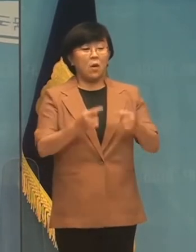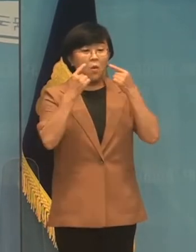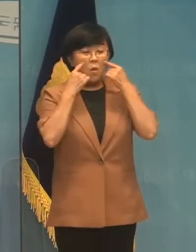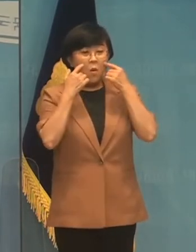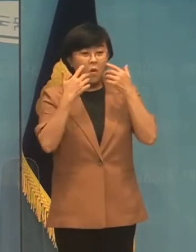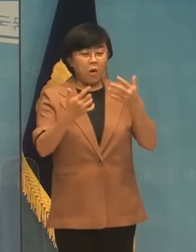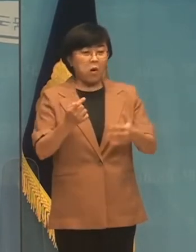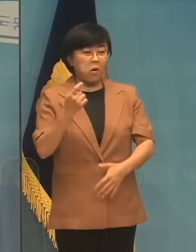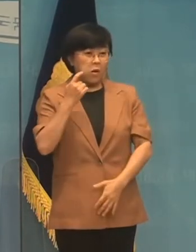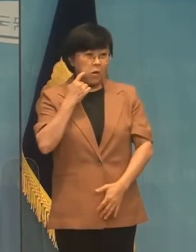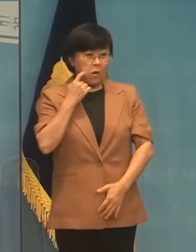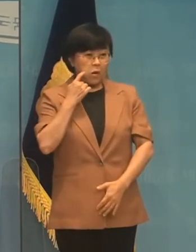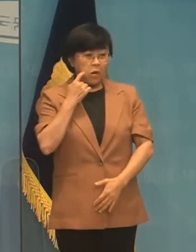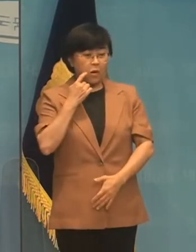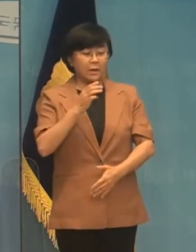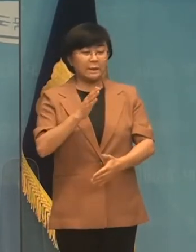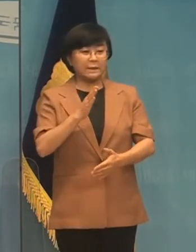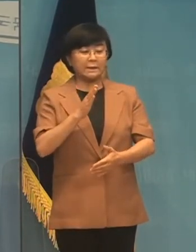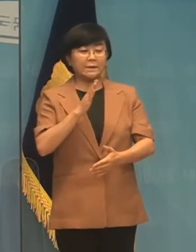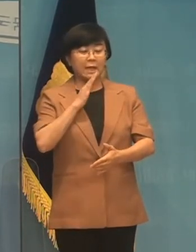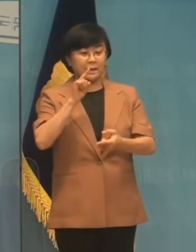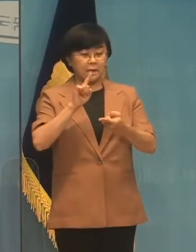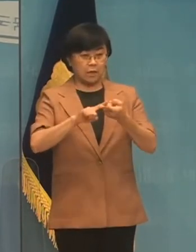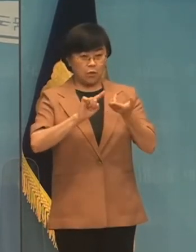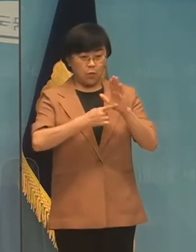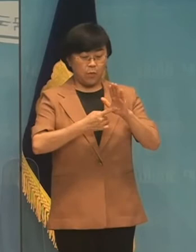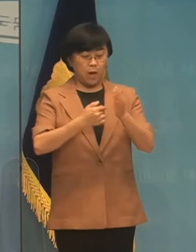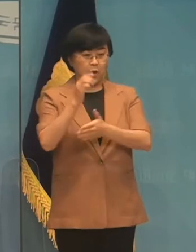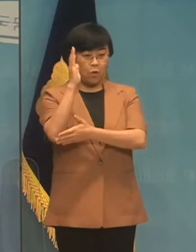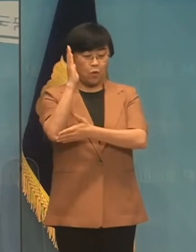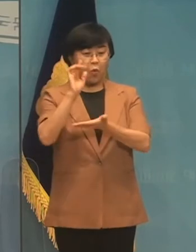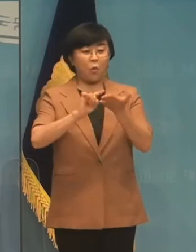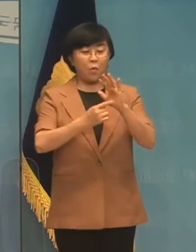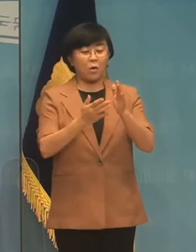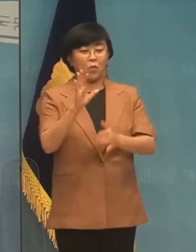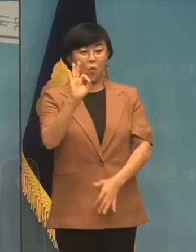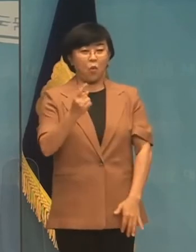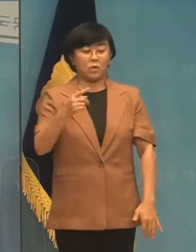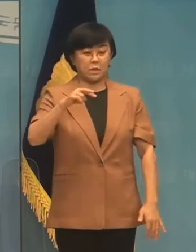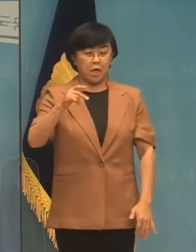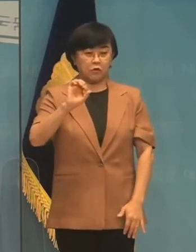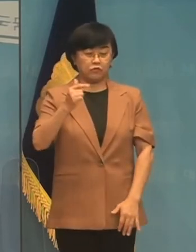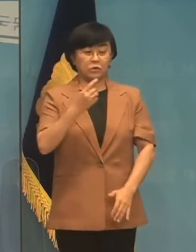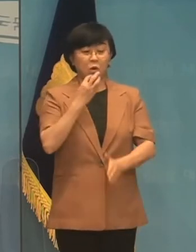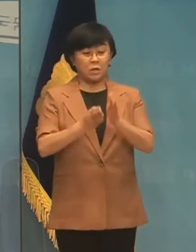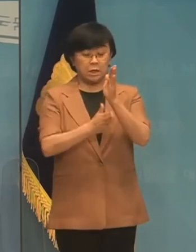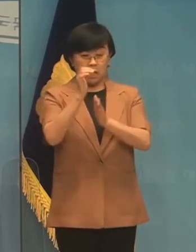명백한 허위사실을 공표한 오세훈 서울시장을 고소합니다.